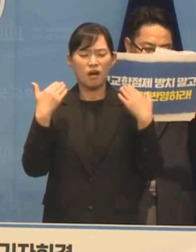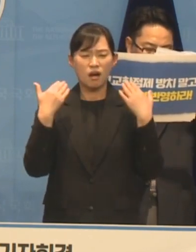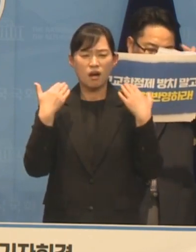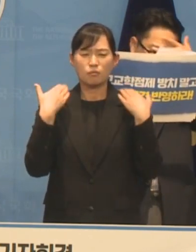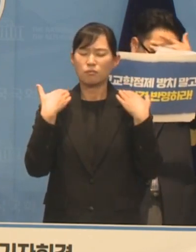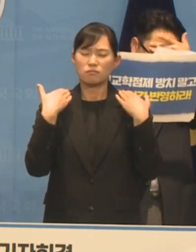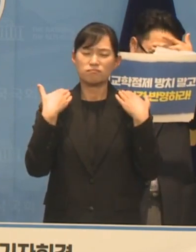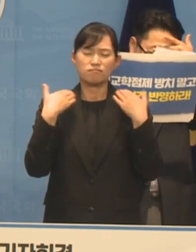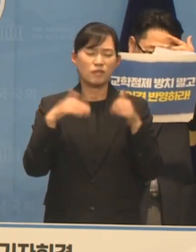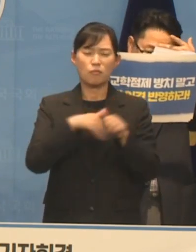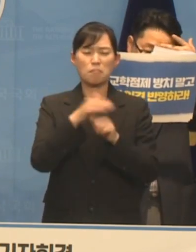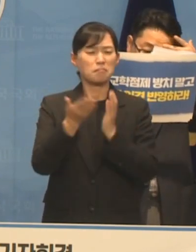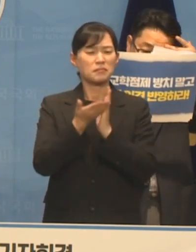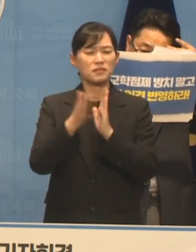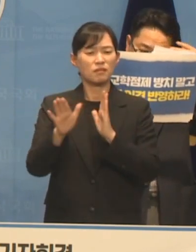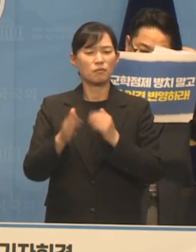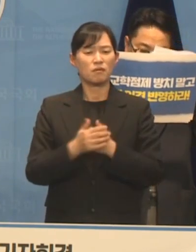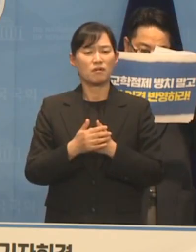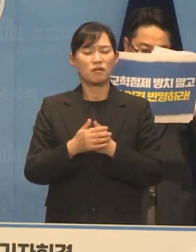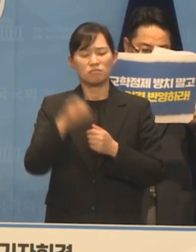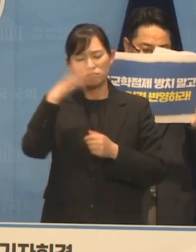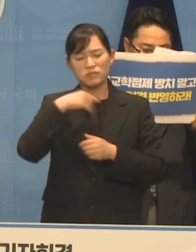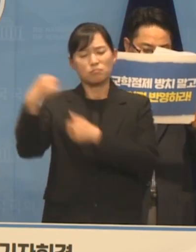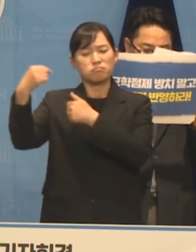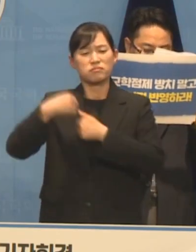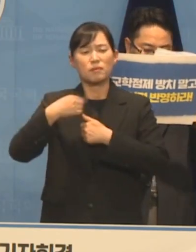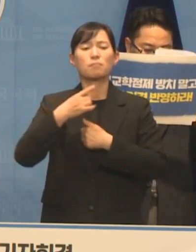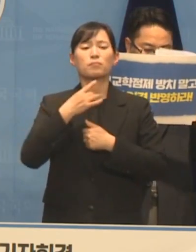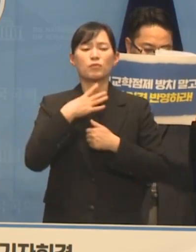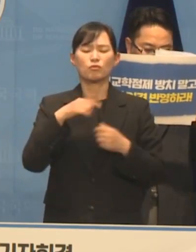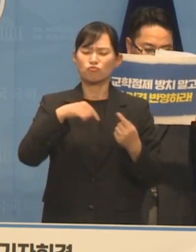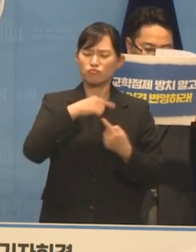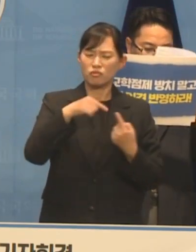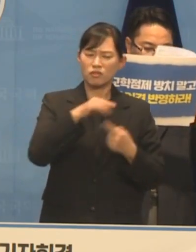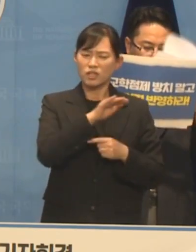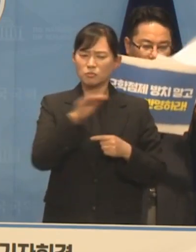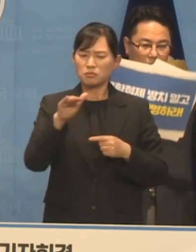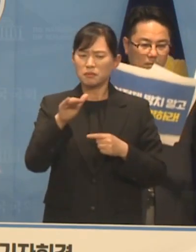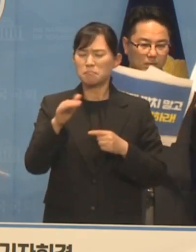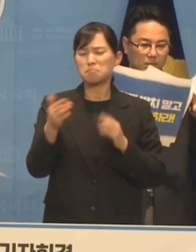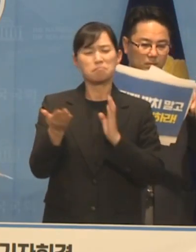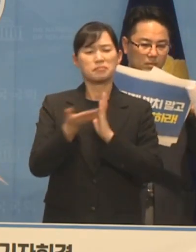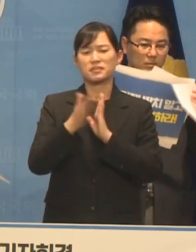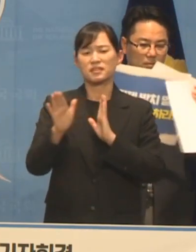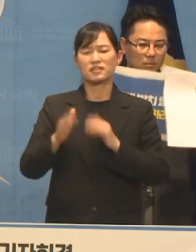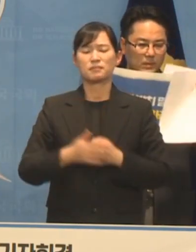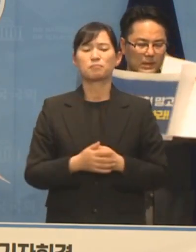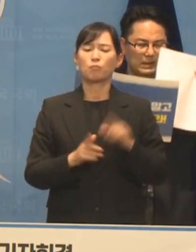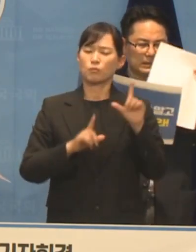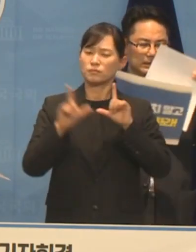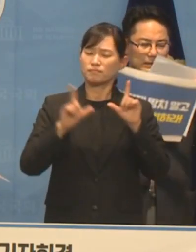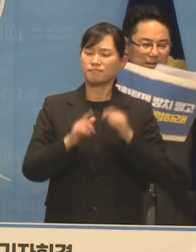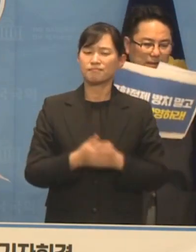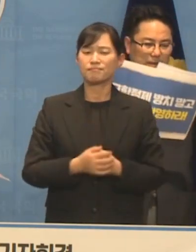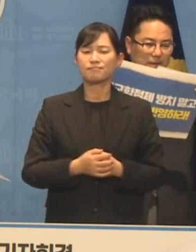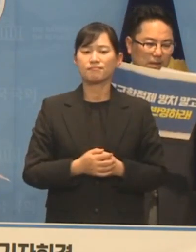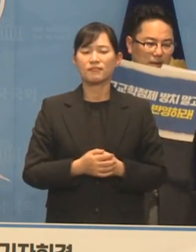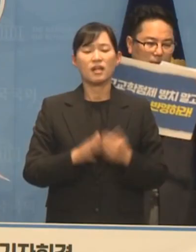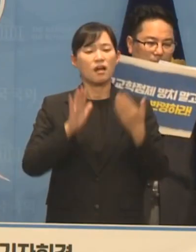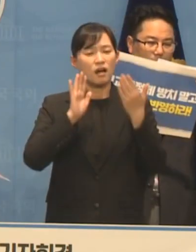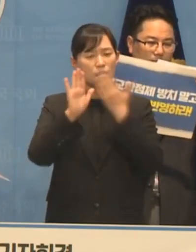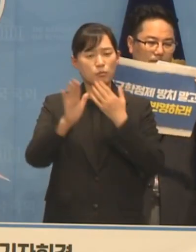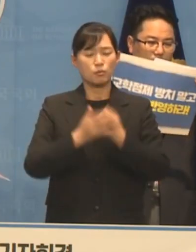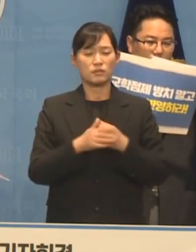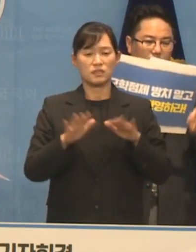무관하게 일방적으로 통보된 사례로 정책 방향과 운영 기준이 서로 단절되어 있음을 보여주는 단면입니다.